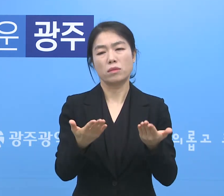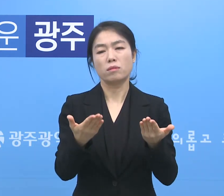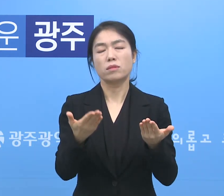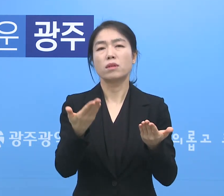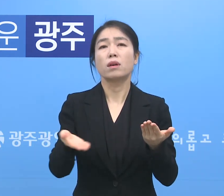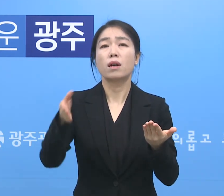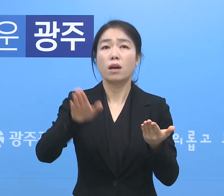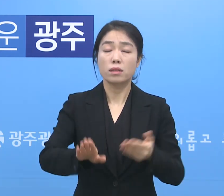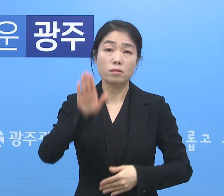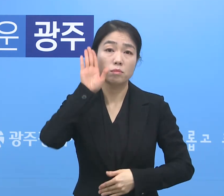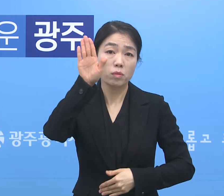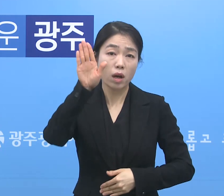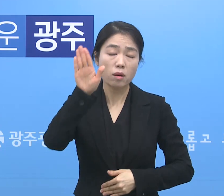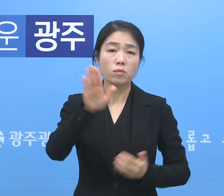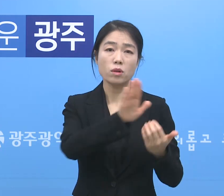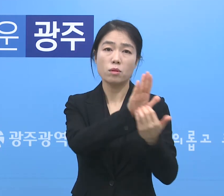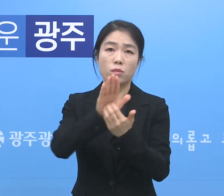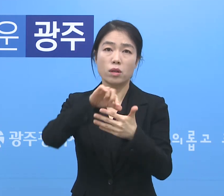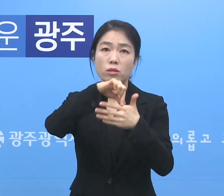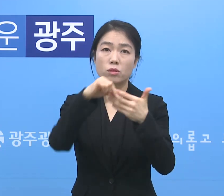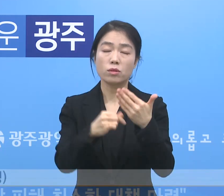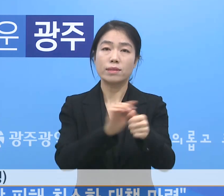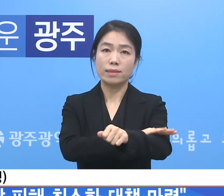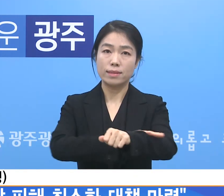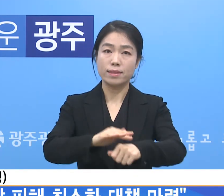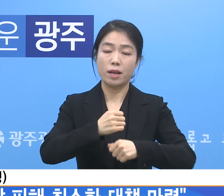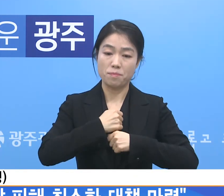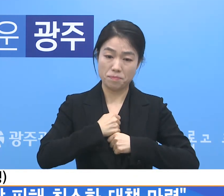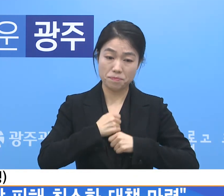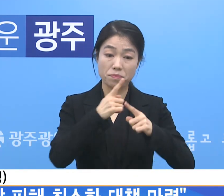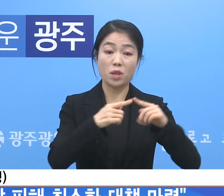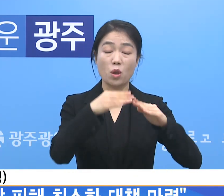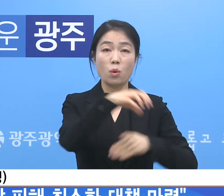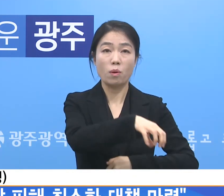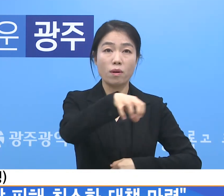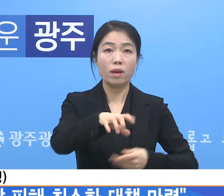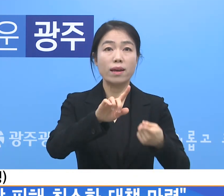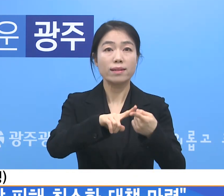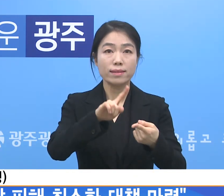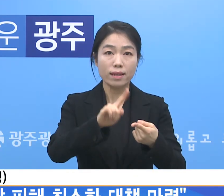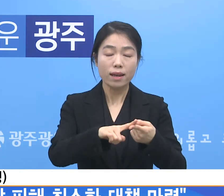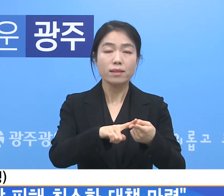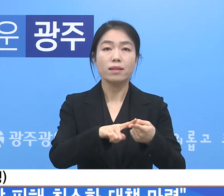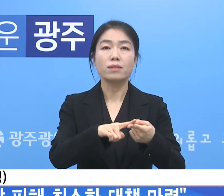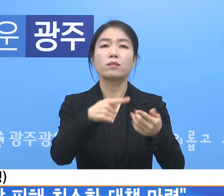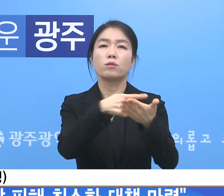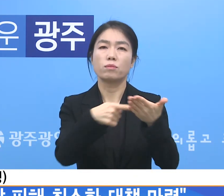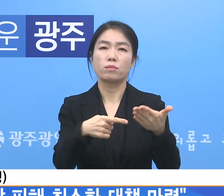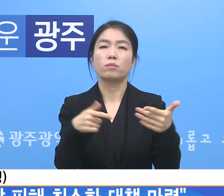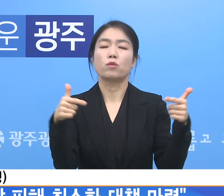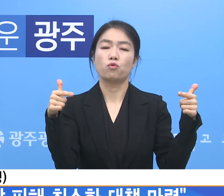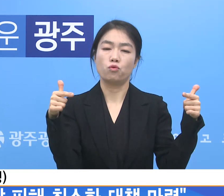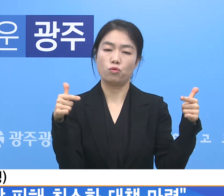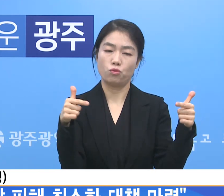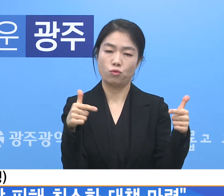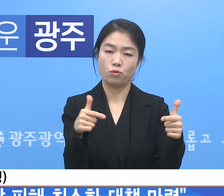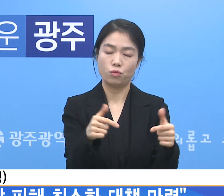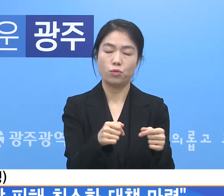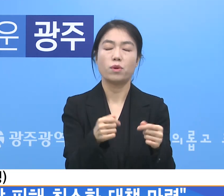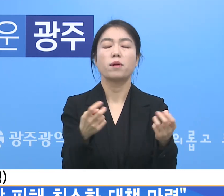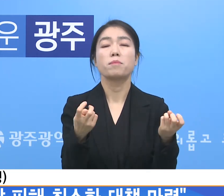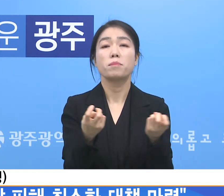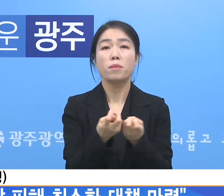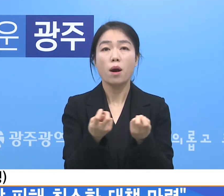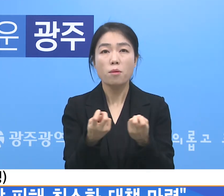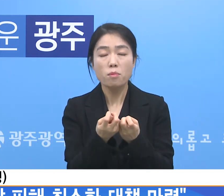없습니다만 앞으로는 방역수칙을 성실하게 지켜주고 있는 교회에 대해서는 피해가